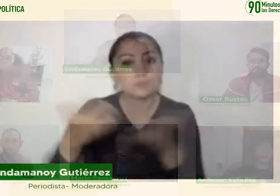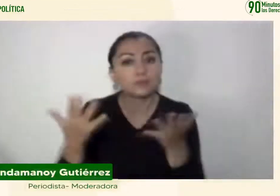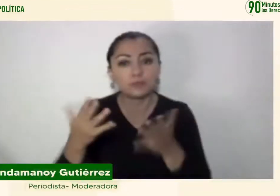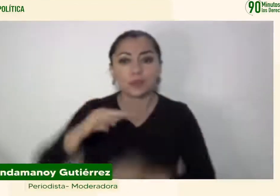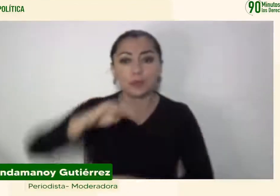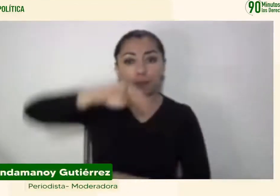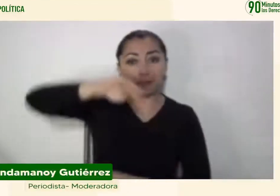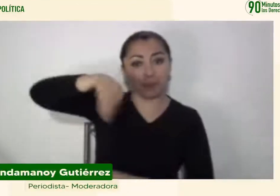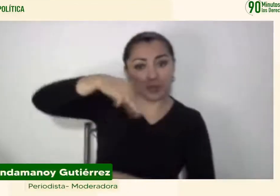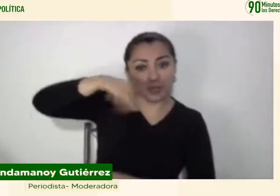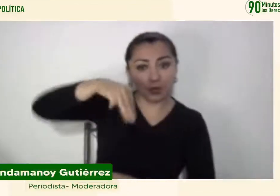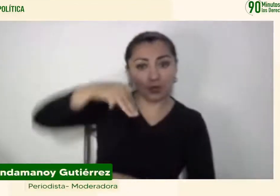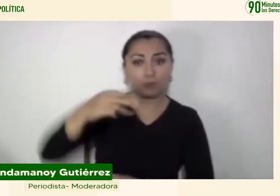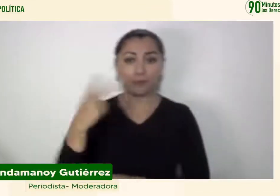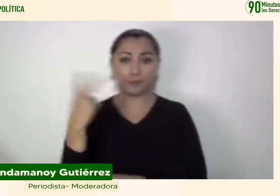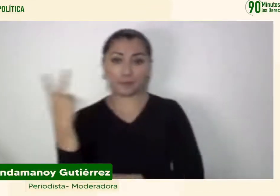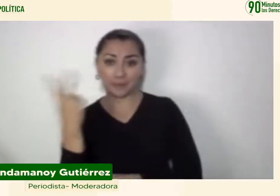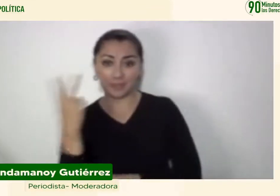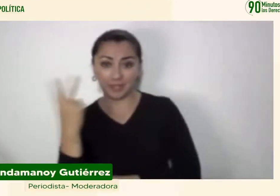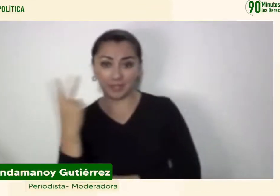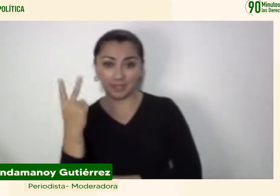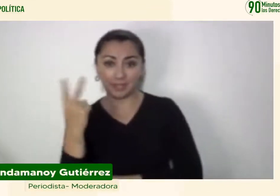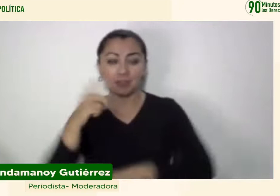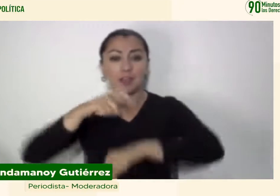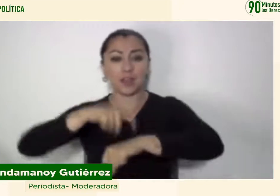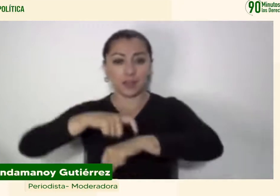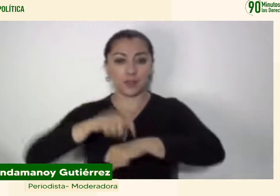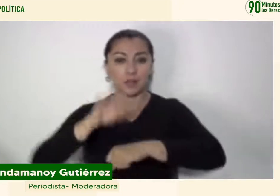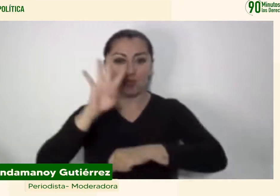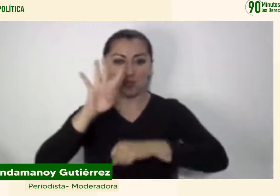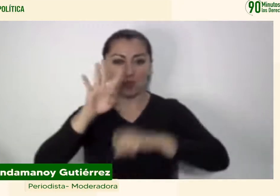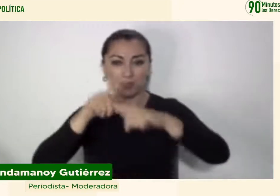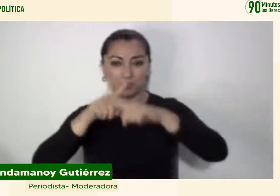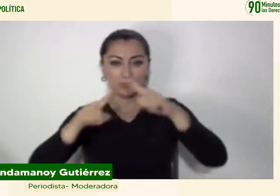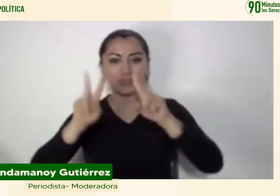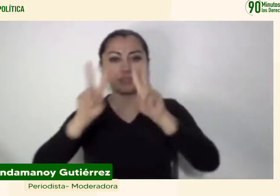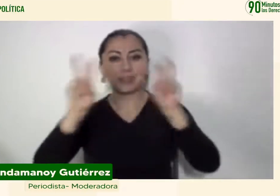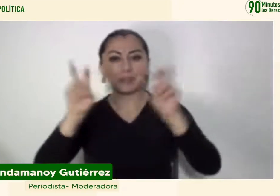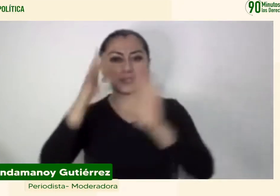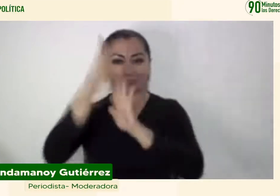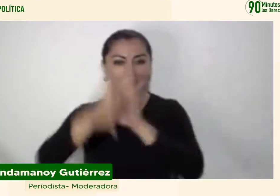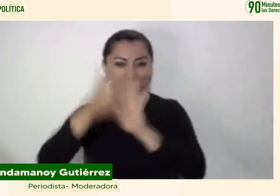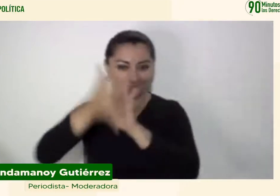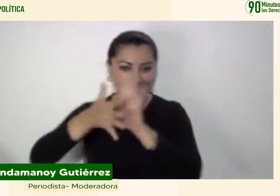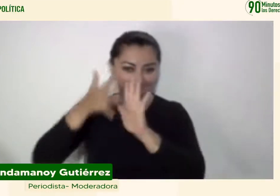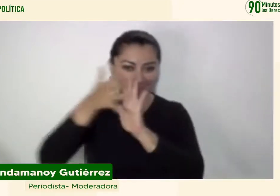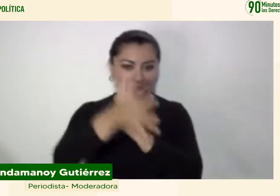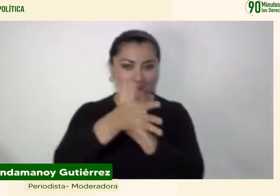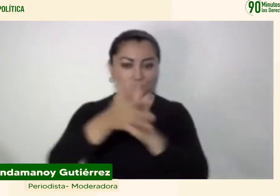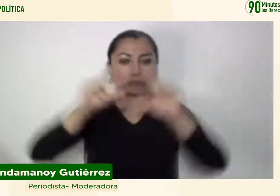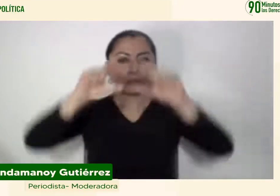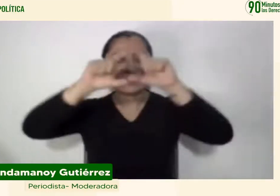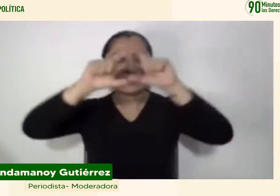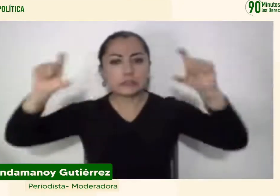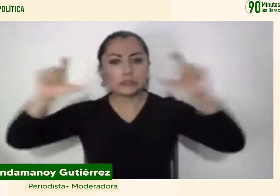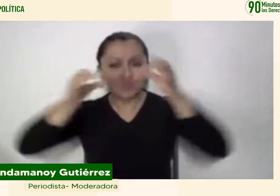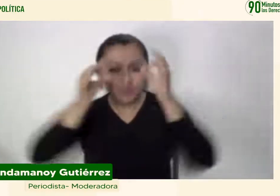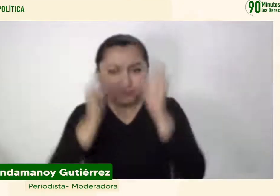el servicio interpretación oral les cuento que volvemos los miércoles y los viernes retomamos notti